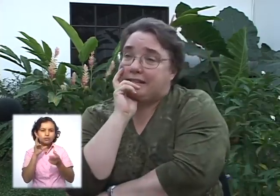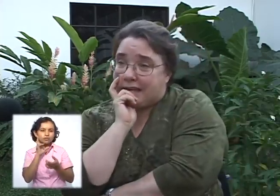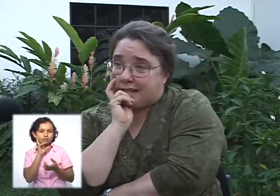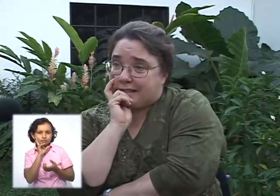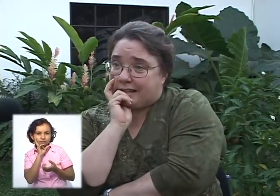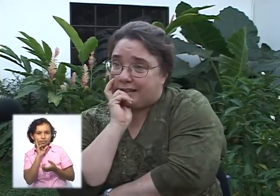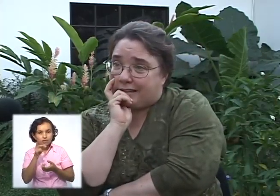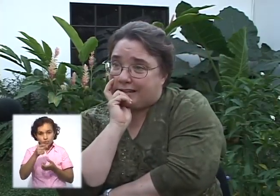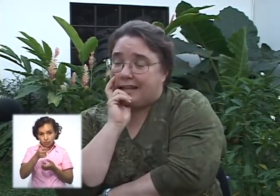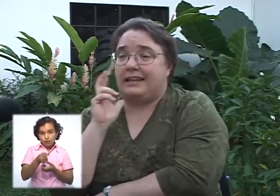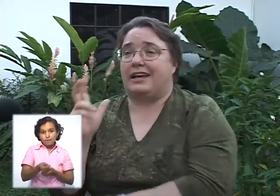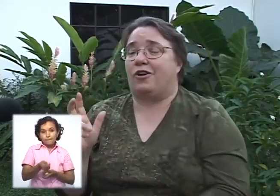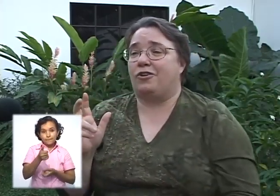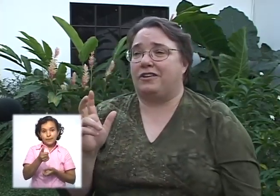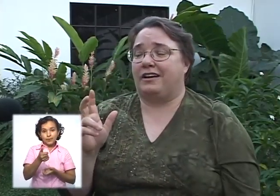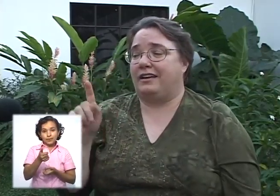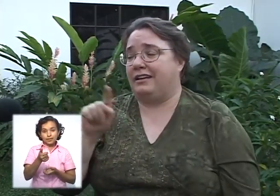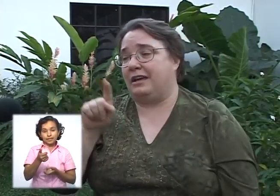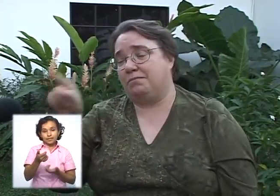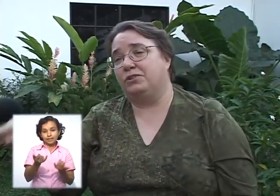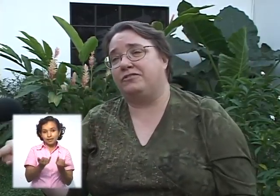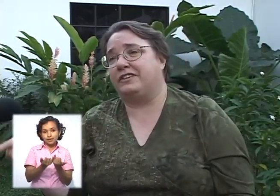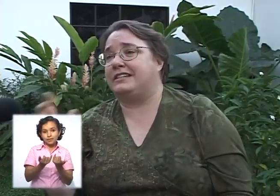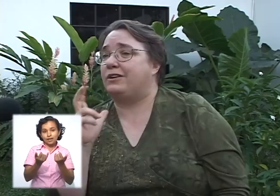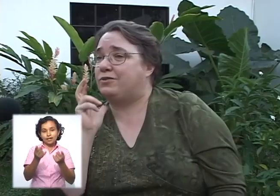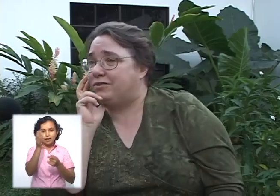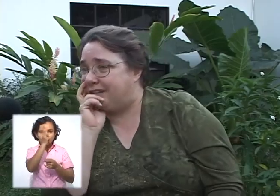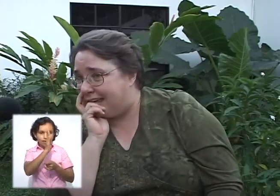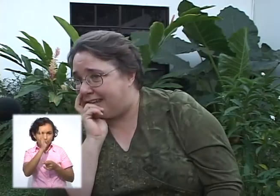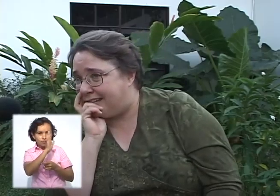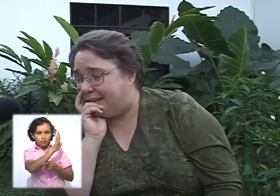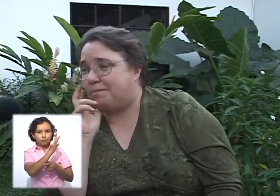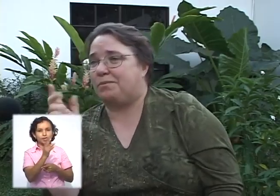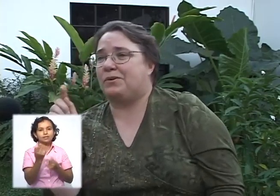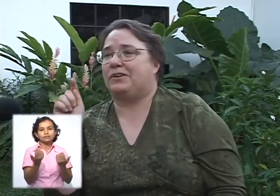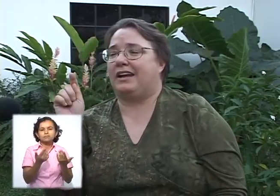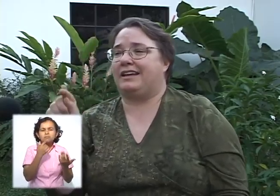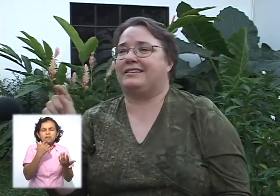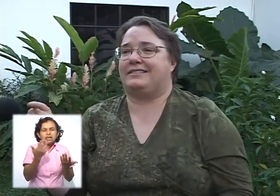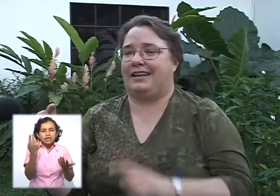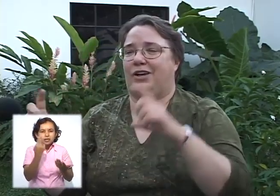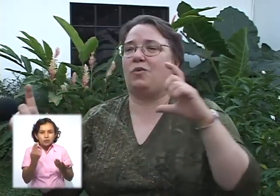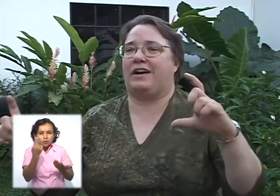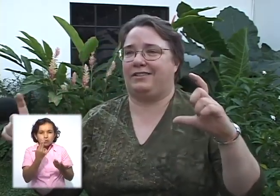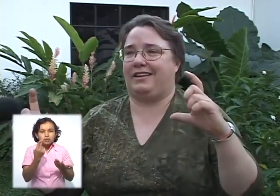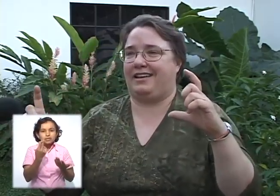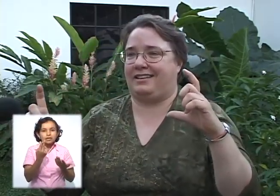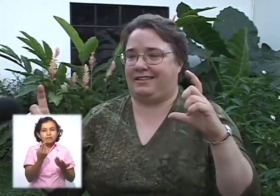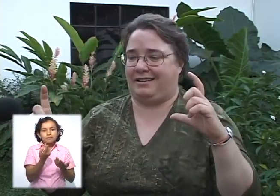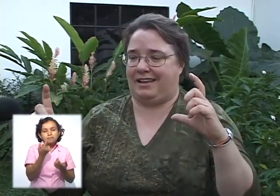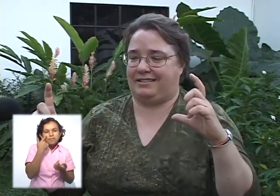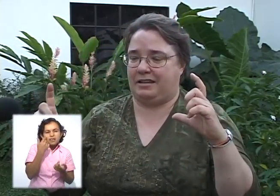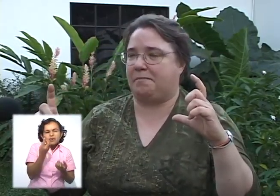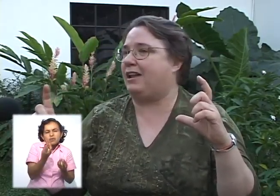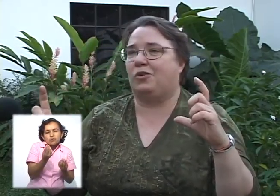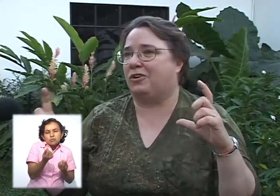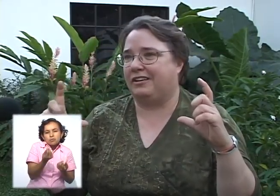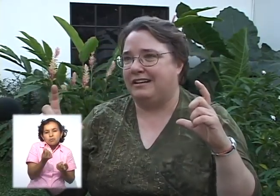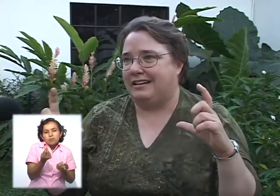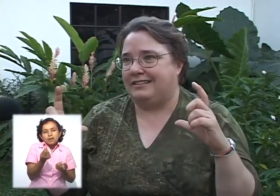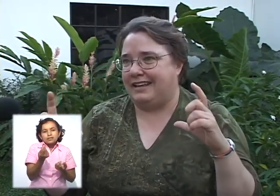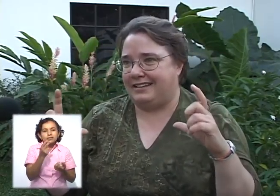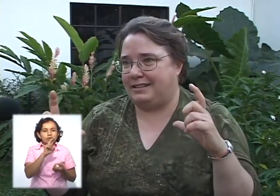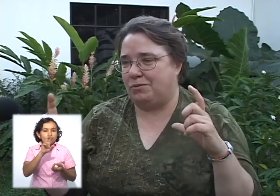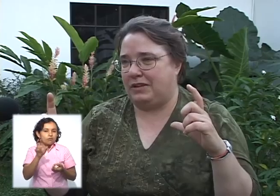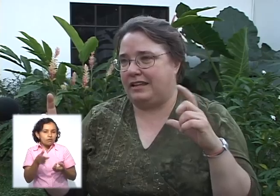parece este. Y ahora en Bluefields ellos usan este por este valor